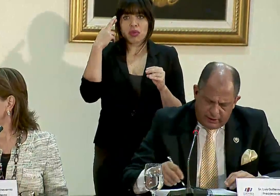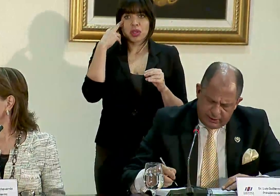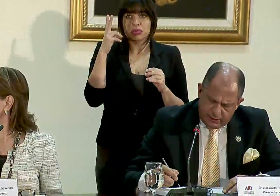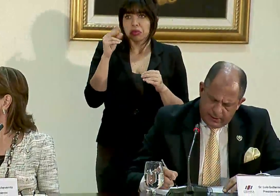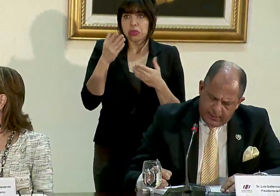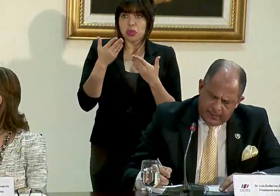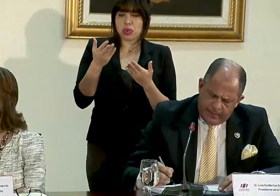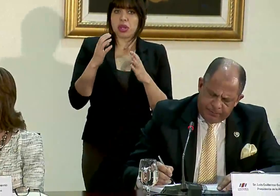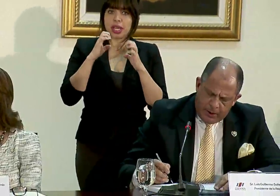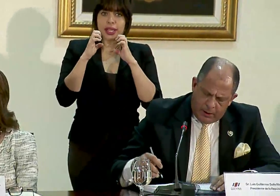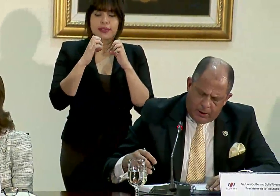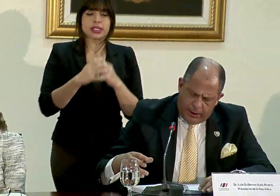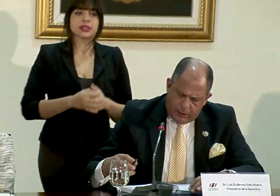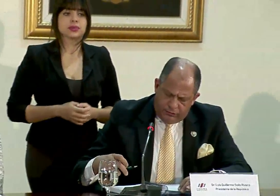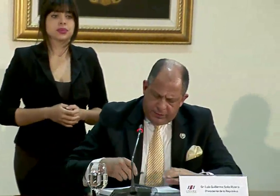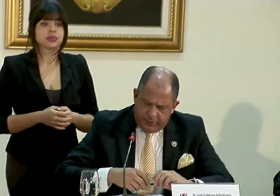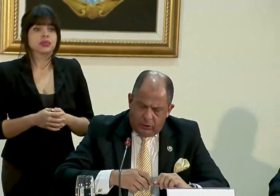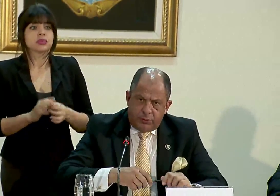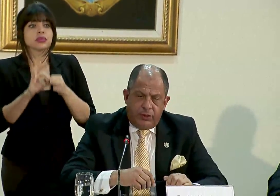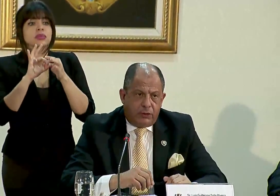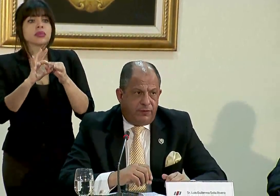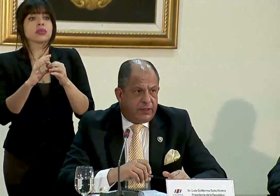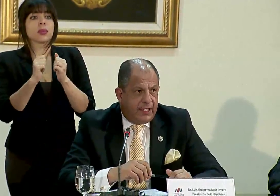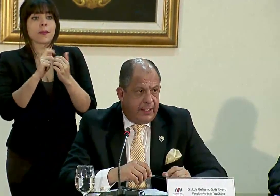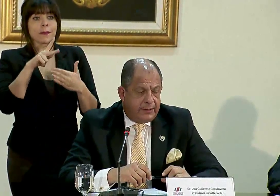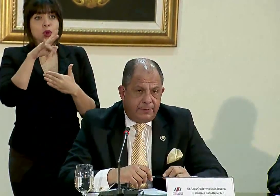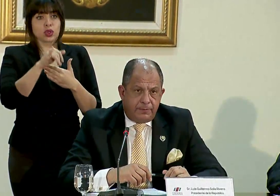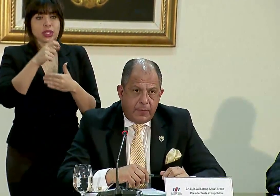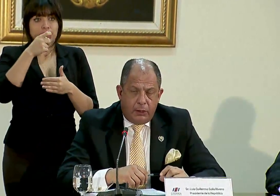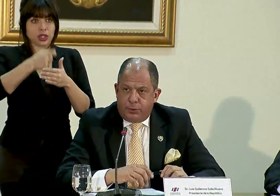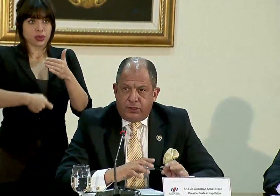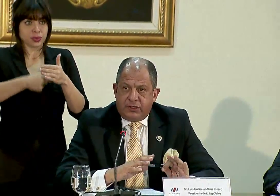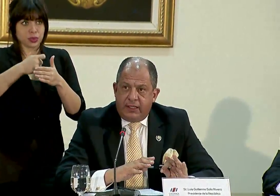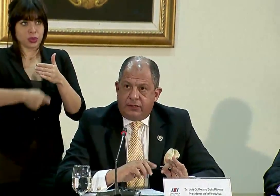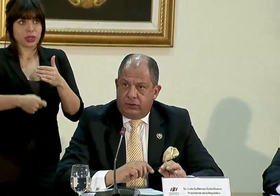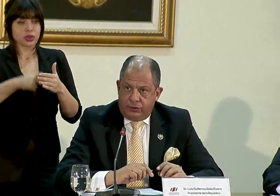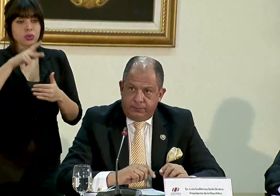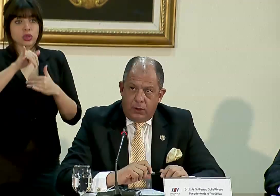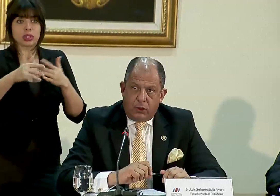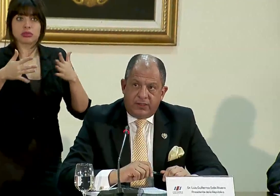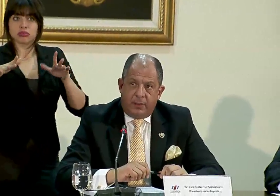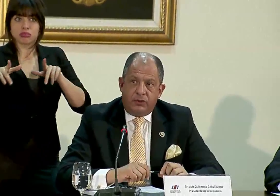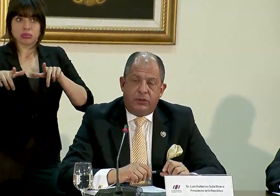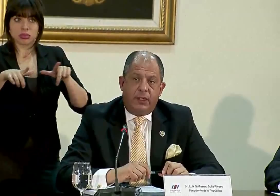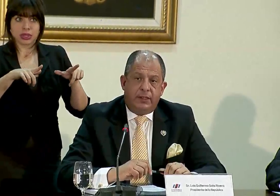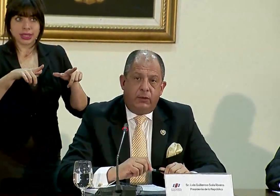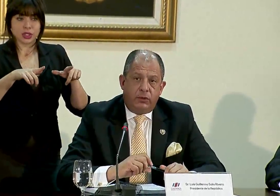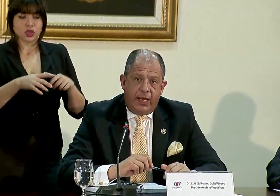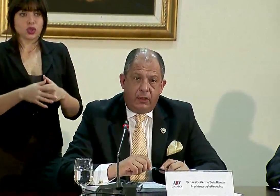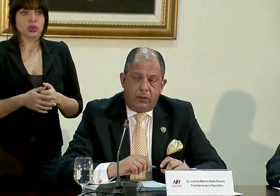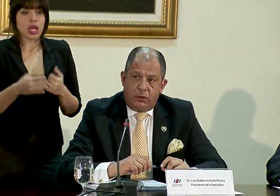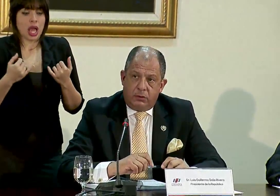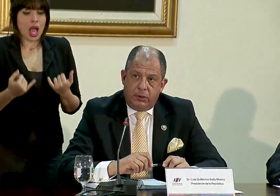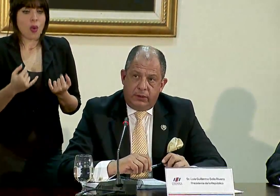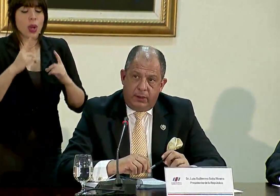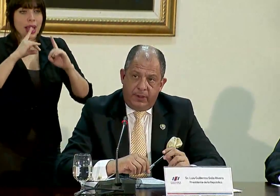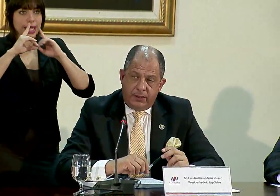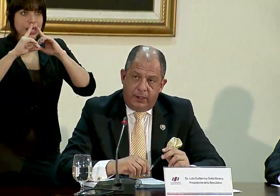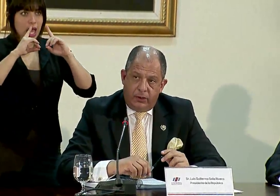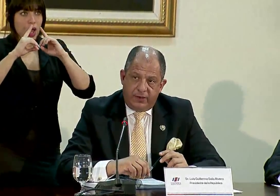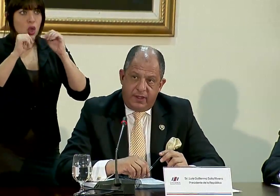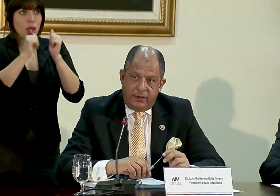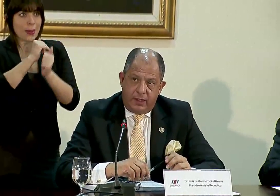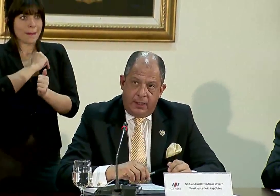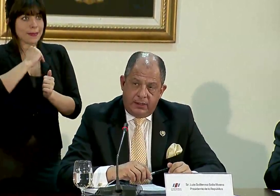no concederla con respecto a los proyectos fiscales los proyectos están listos lo que estamos es en un diálogo entre